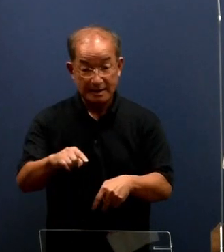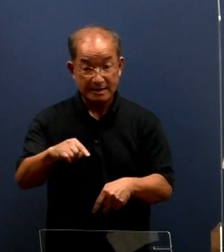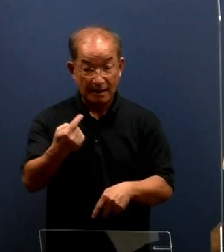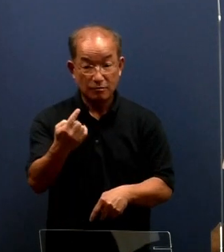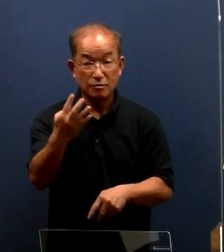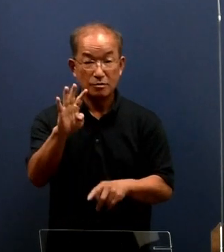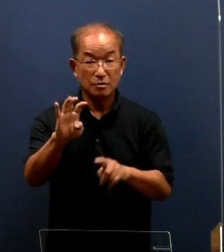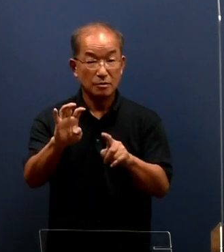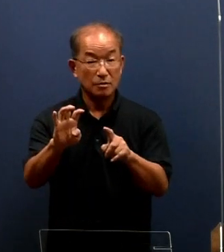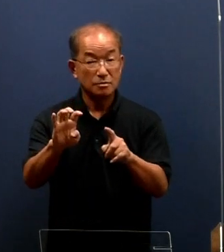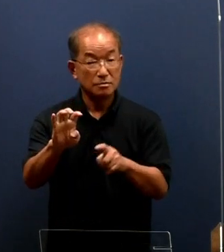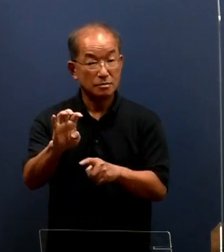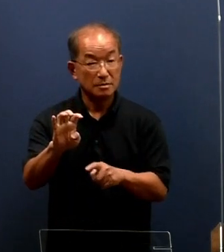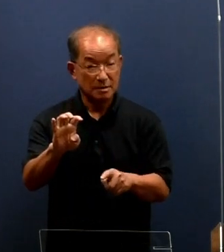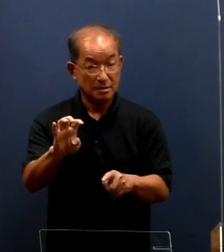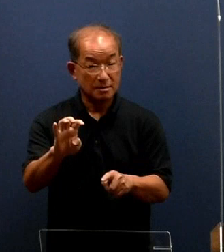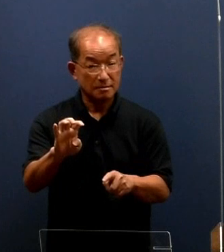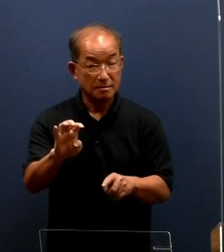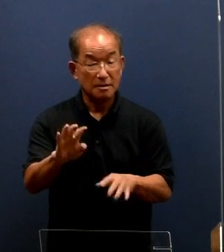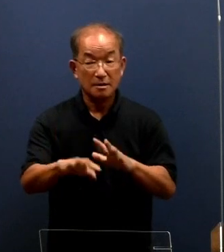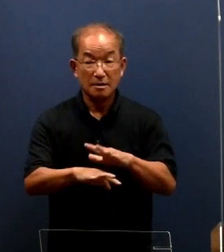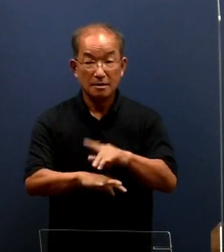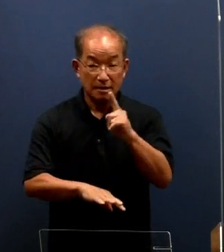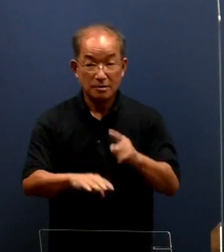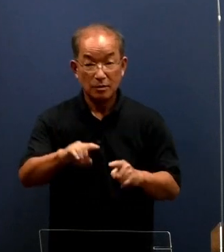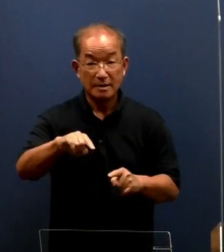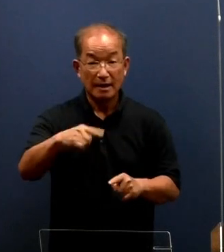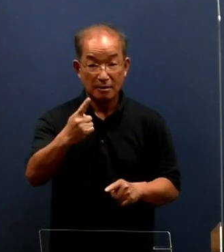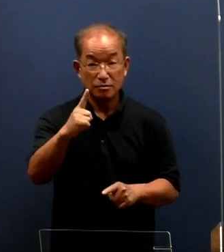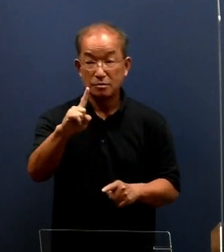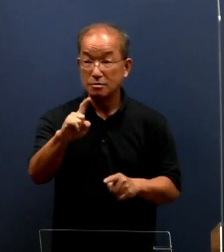ところですね。最初は110でしたっけ、立ち上がりは。